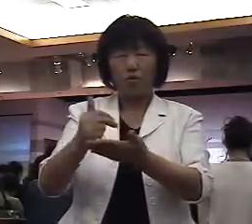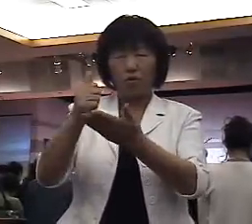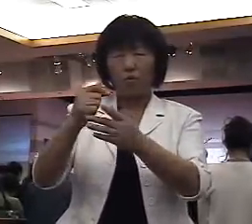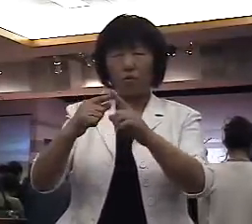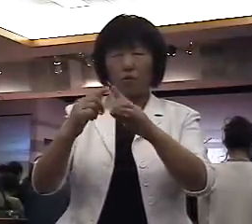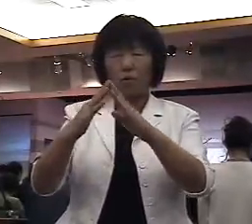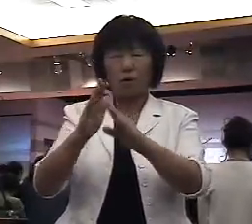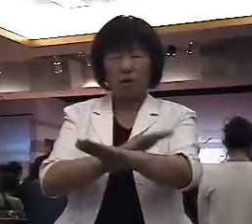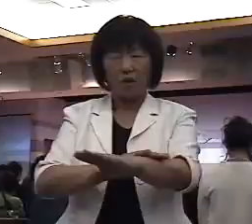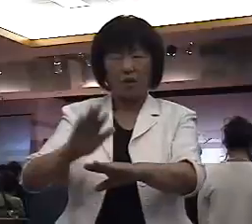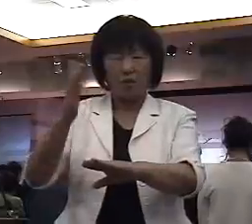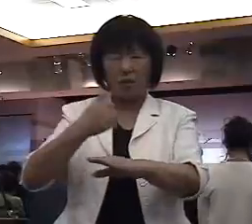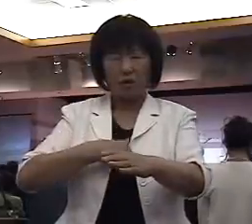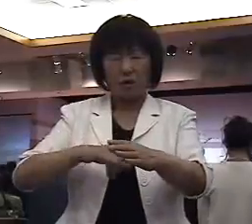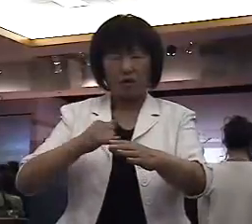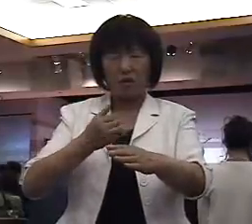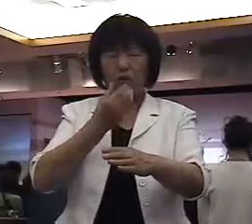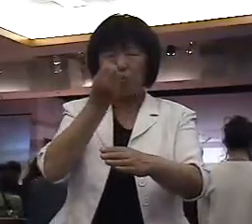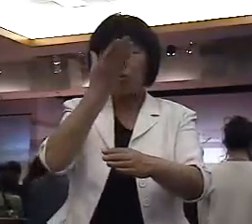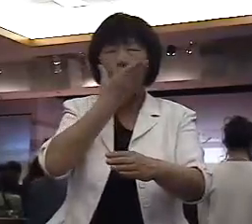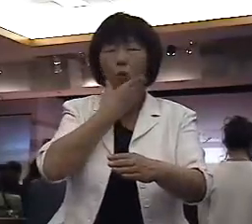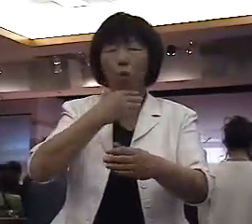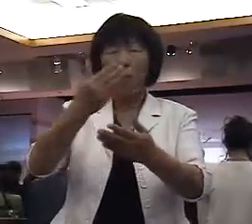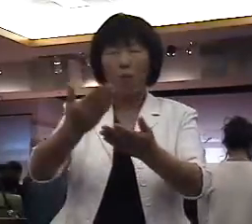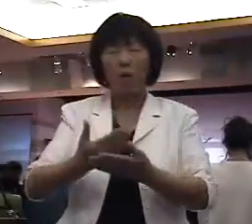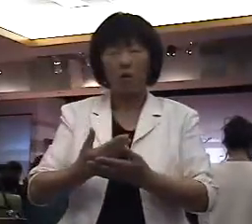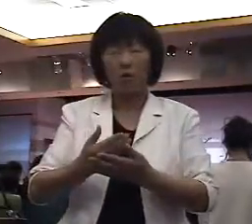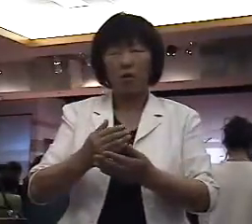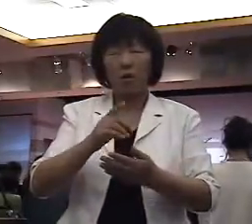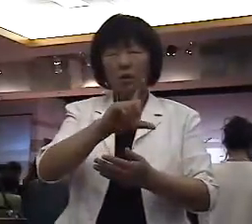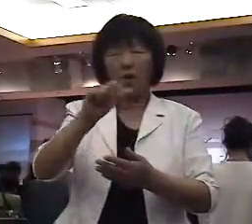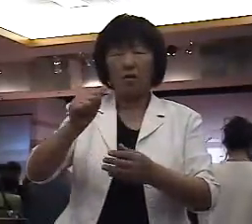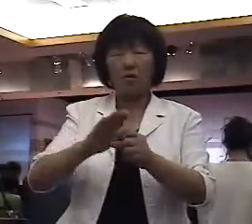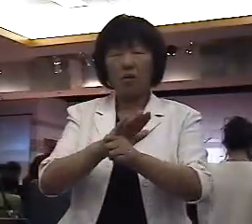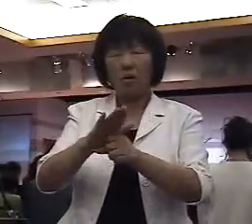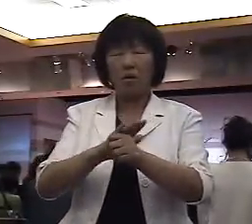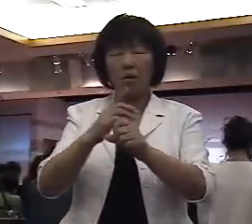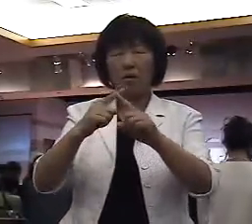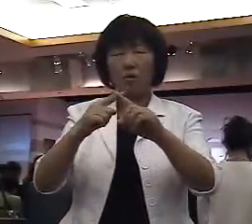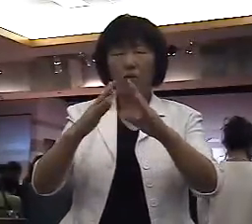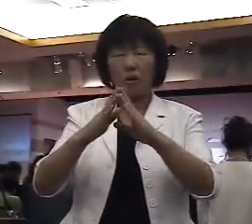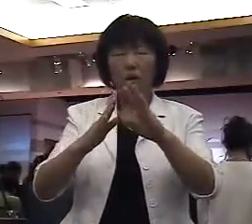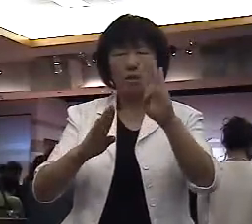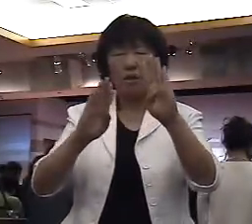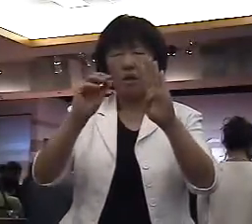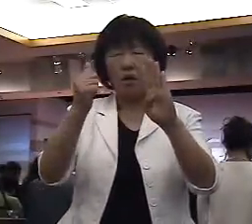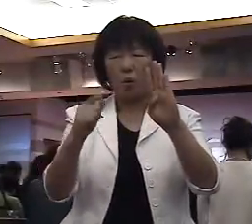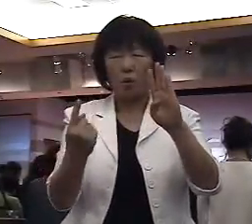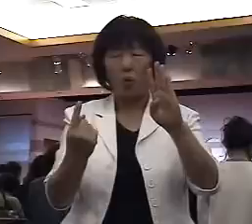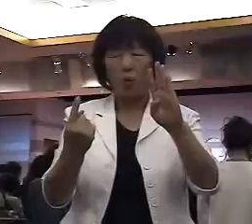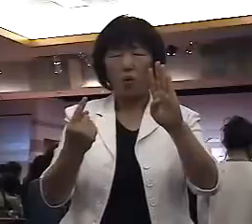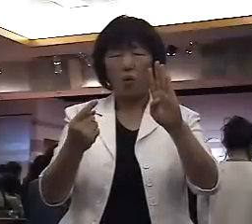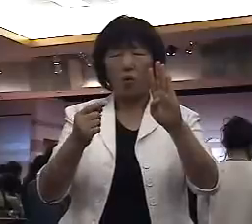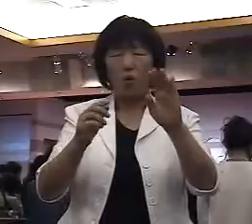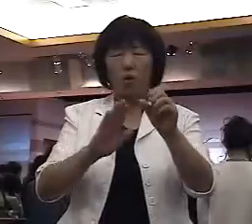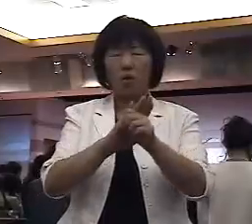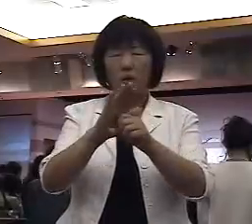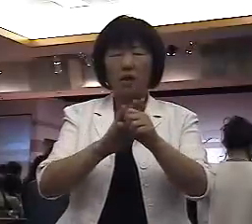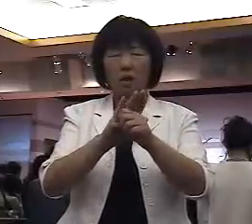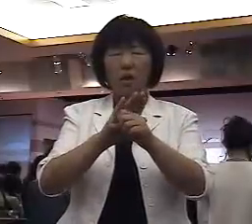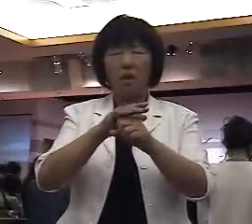자녀들이 축복받습니다. 우리 남가주 사랑의 교회를 주님께 올려드립시다. 제4호 개척교회인 사우스베이 사랑의 교회